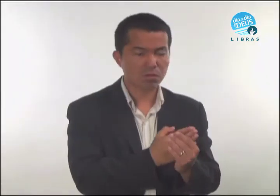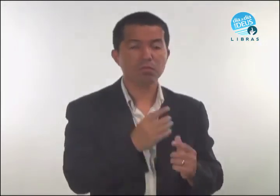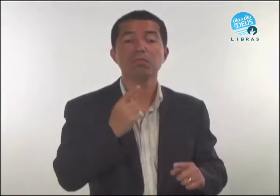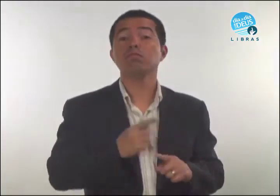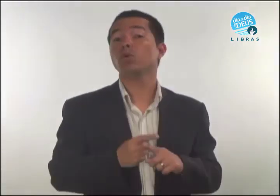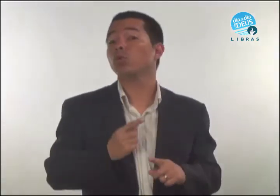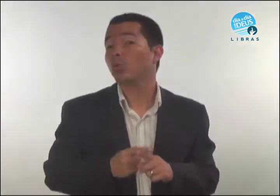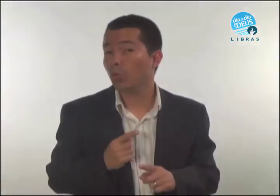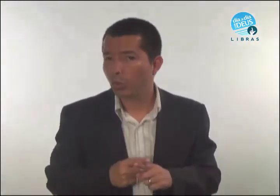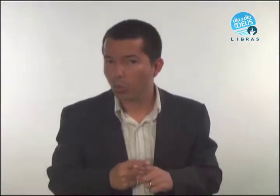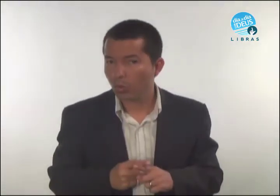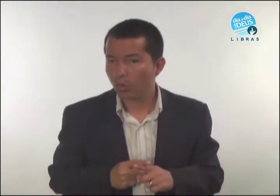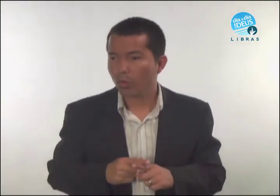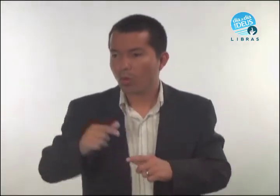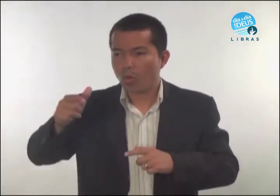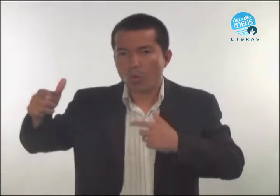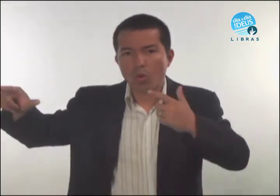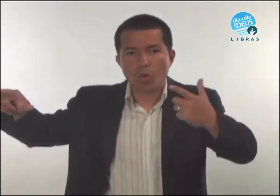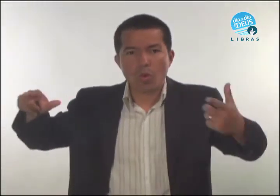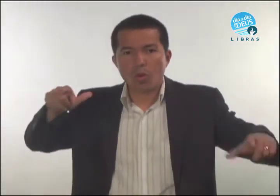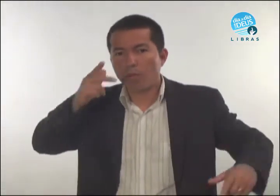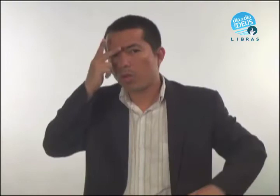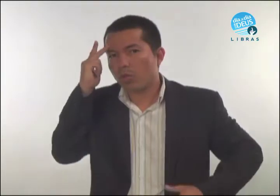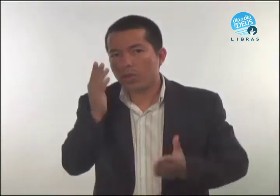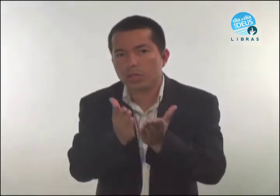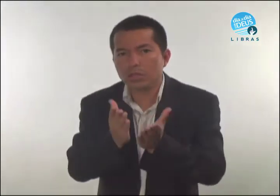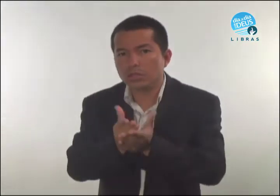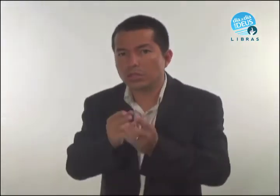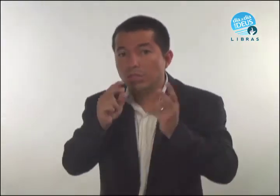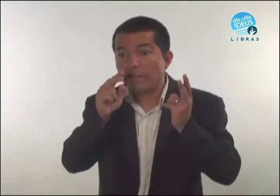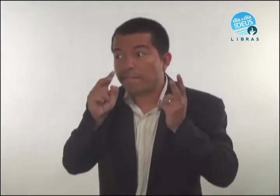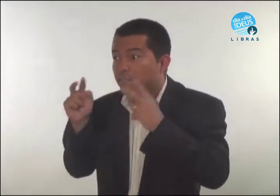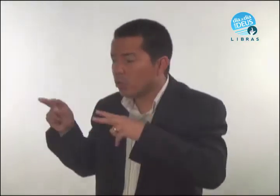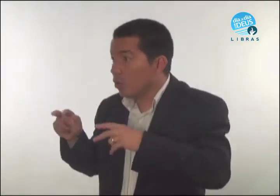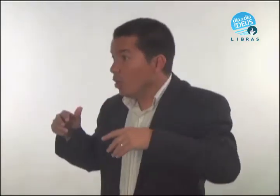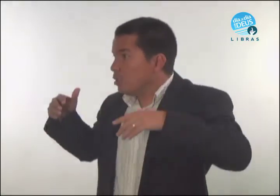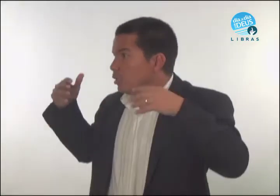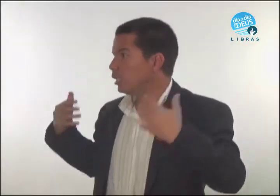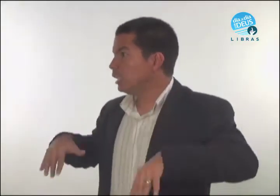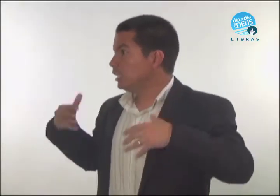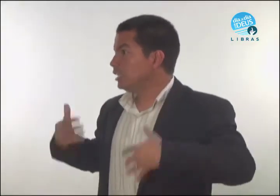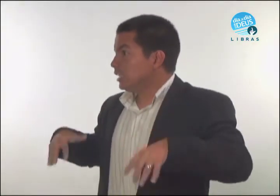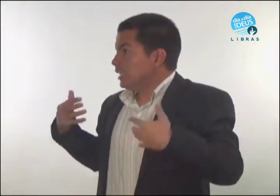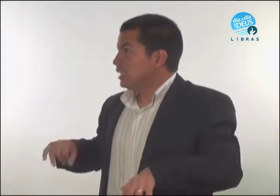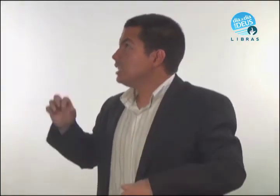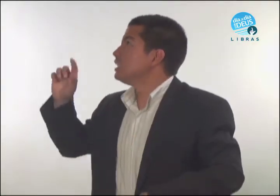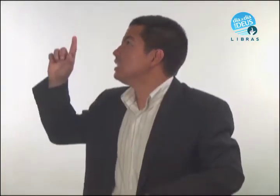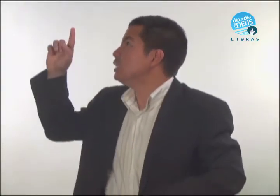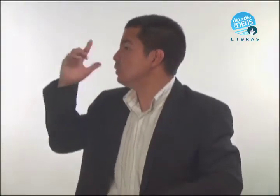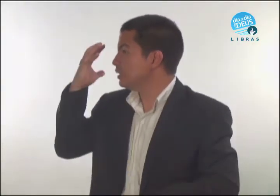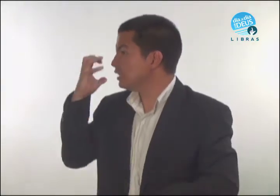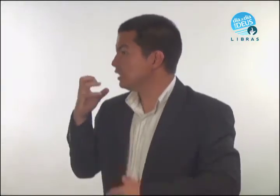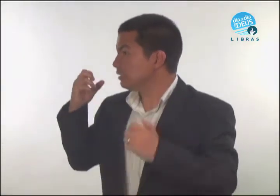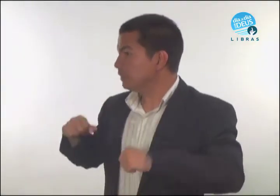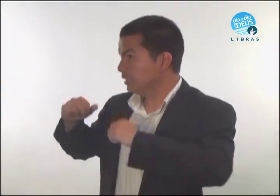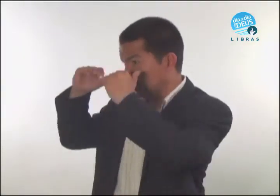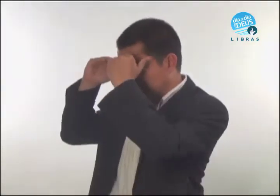para que o temor do Senhor fosse reinstalado na comunidade de fé. Por isso o juízo de Deus foi tão